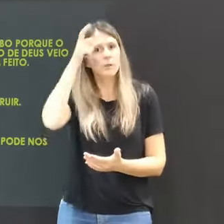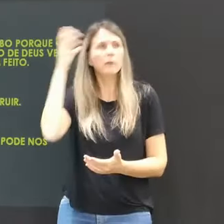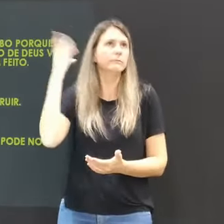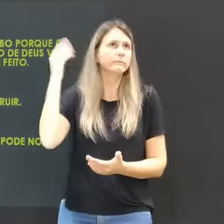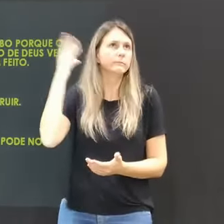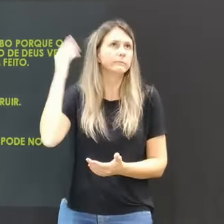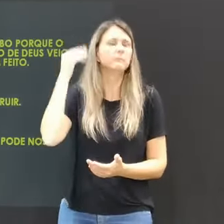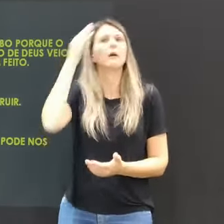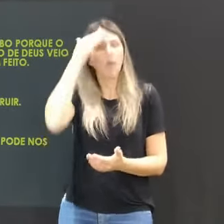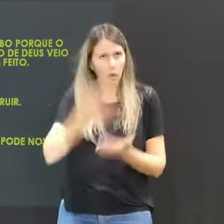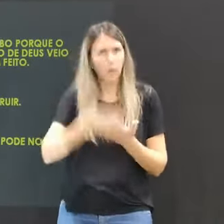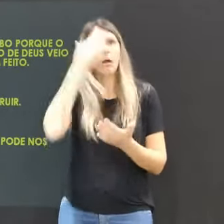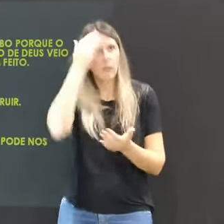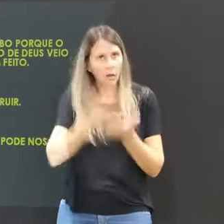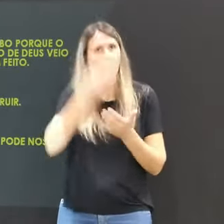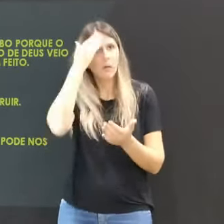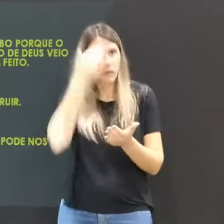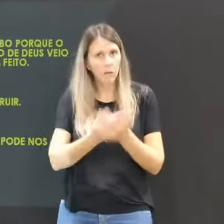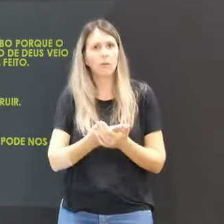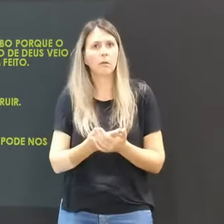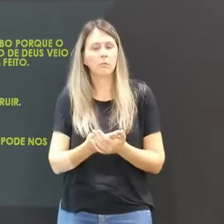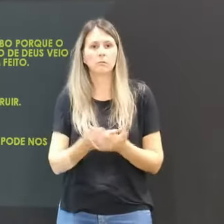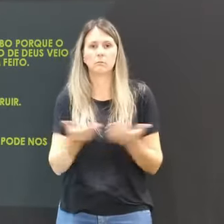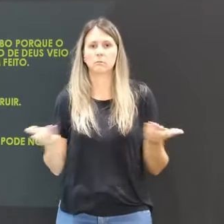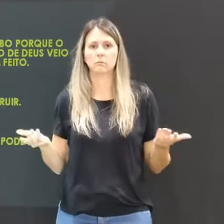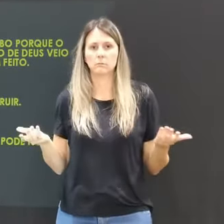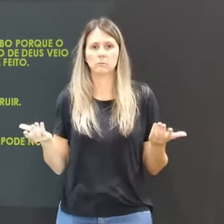acredita. Isso é pecado diante de Deus.